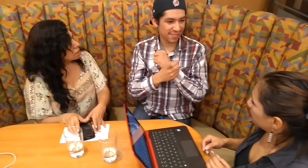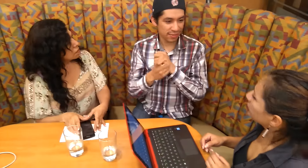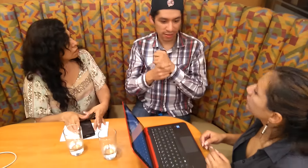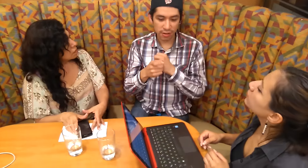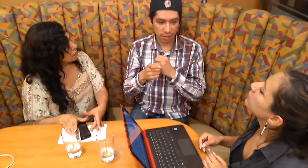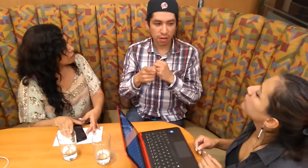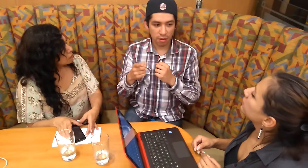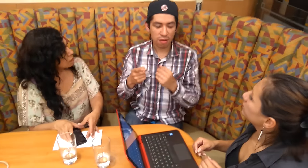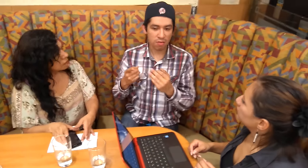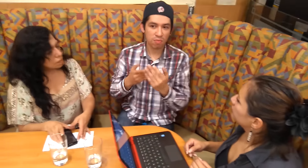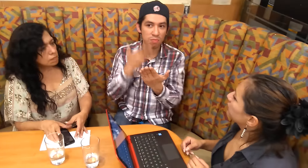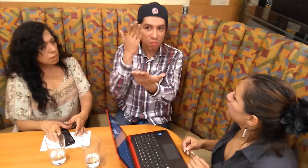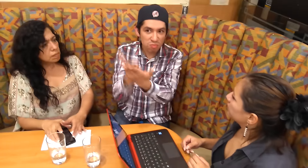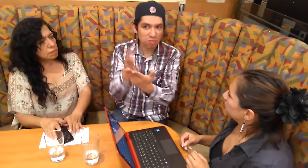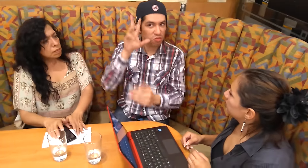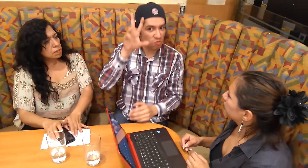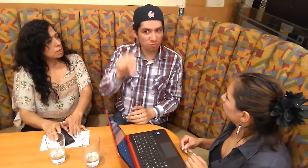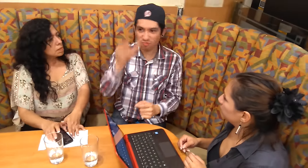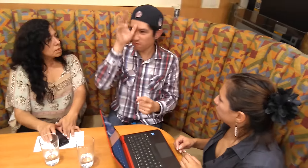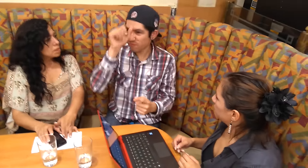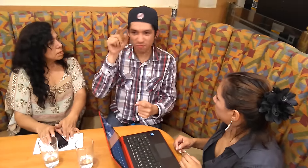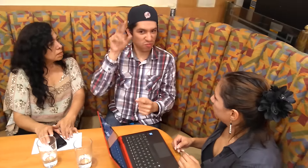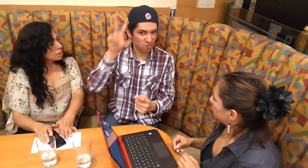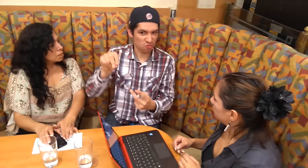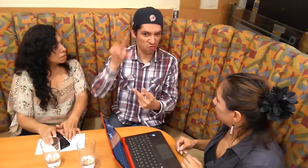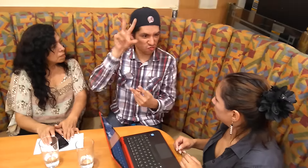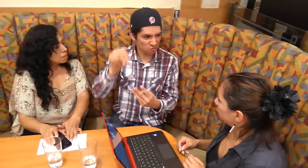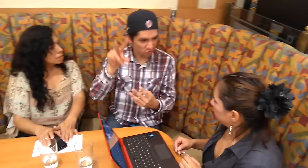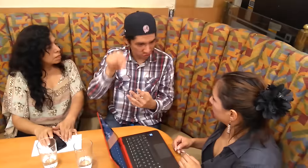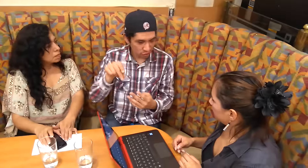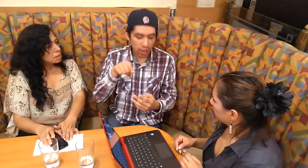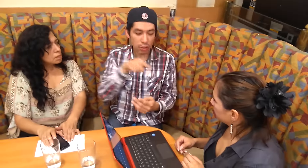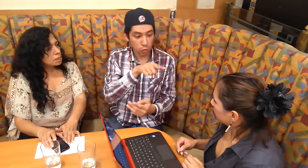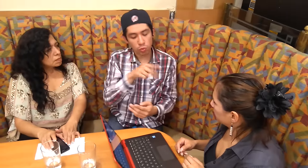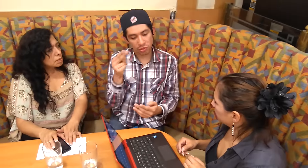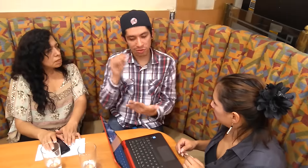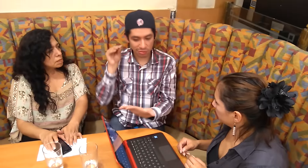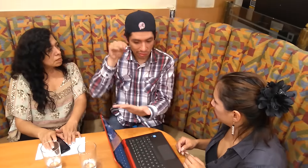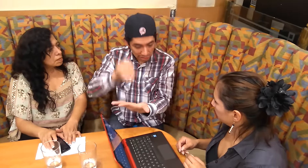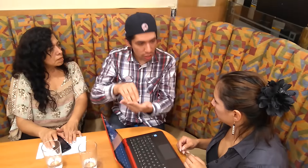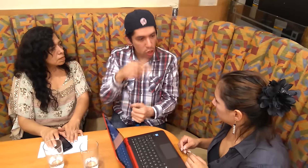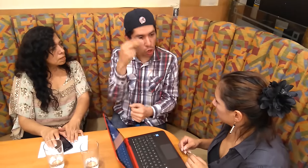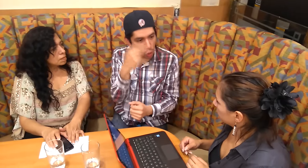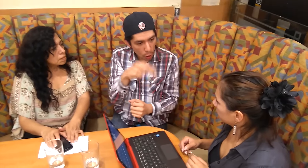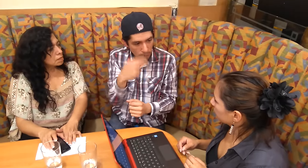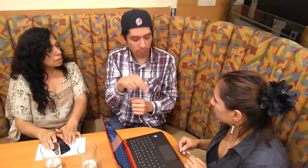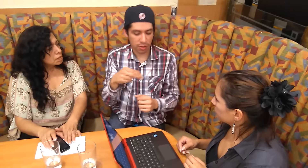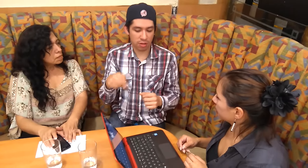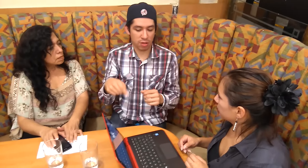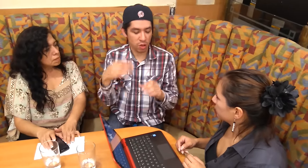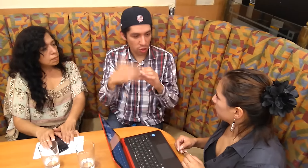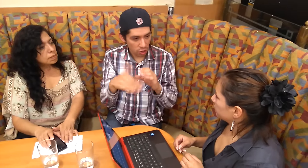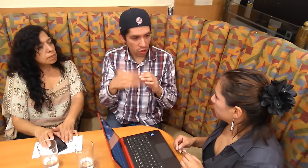Esa es la firma electrónica en el cual tú das tu comentario de no aceptar esta nueva